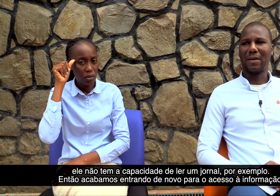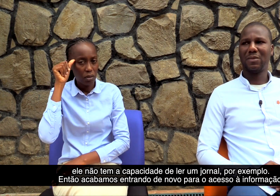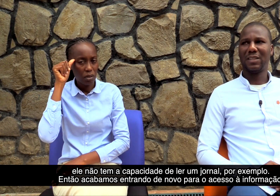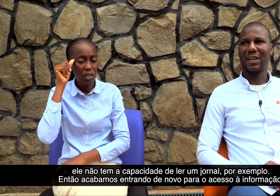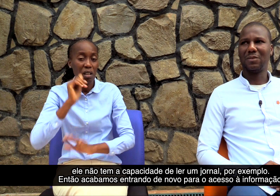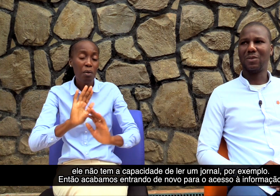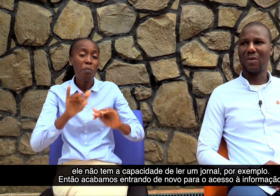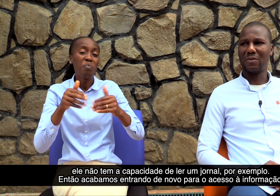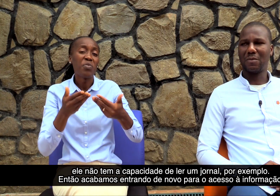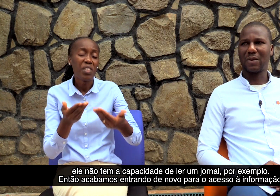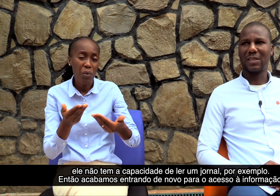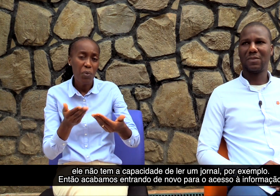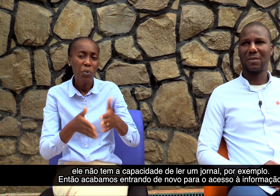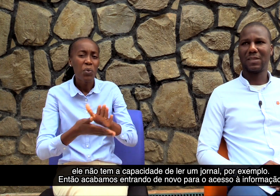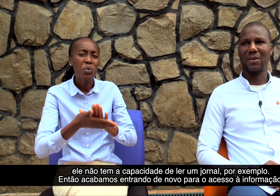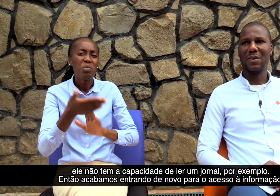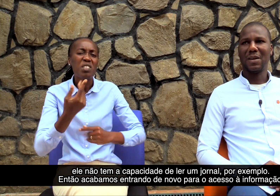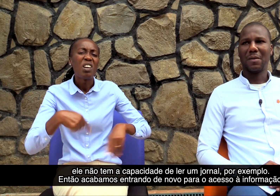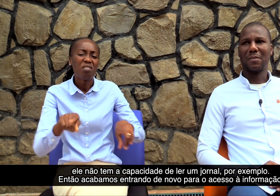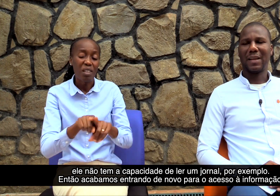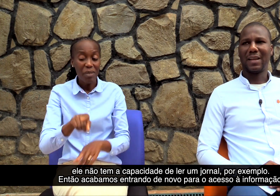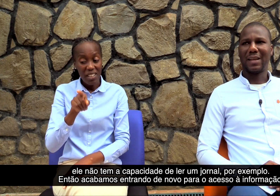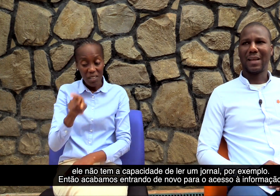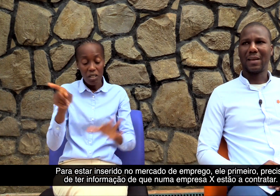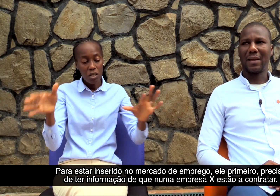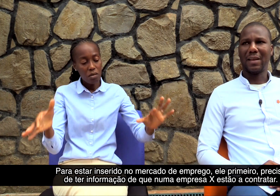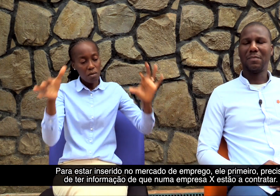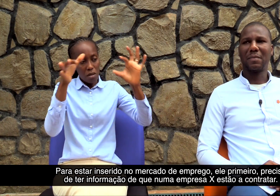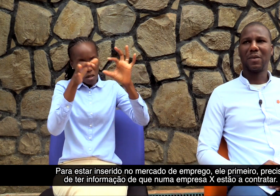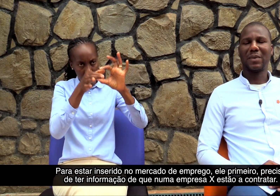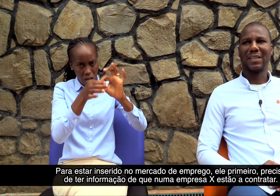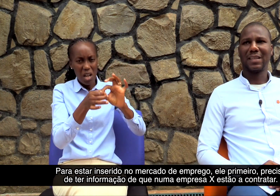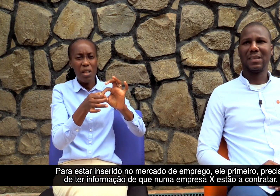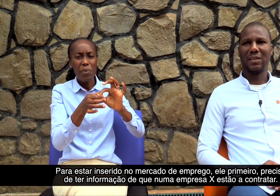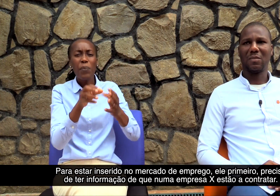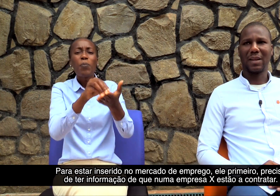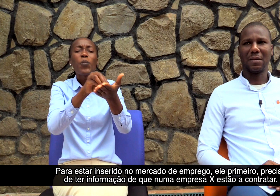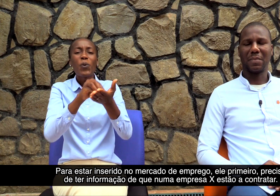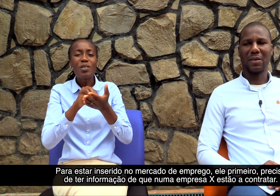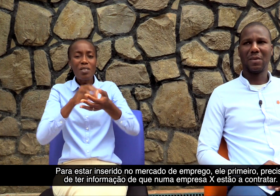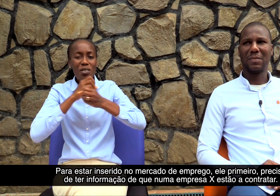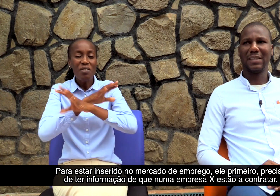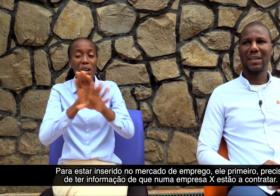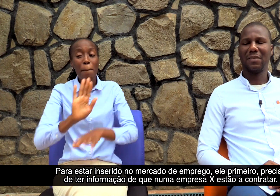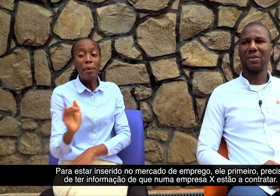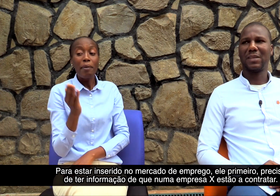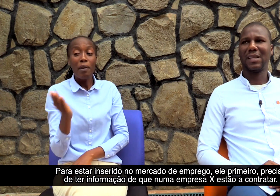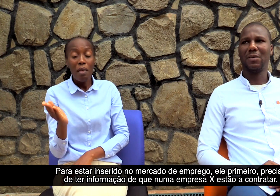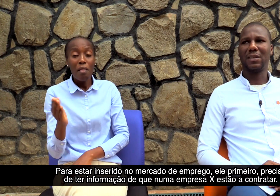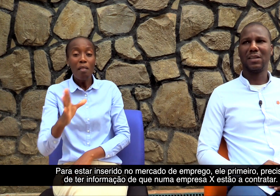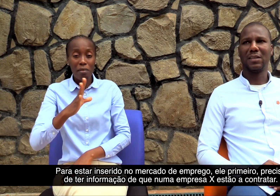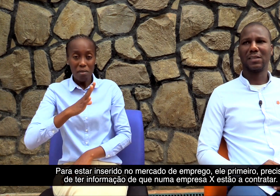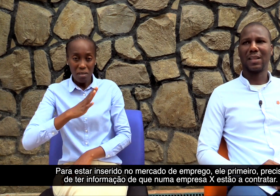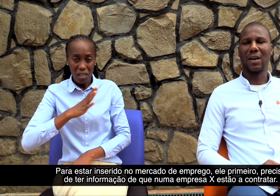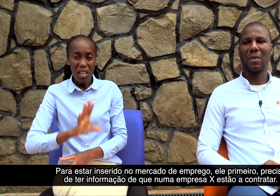Então acabamos entrando de novo para o acesso à informação. Ele primeiro, para estar inserido no mercado de emprego, ele precisa ter